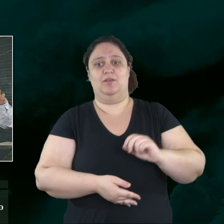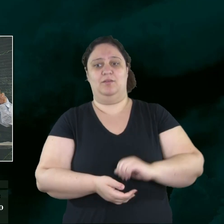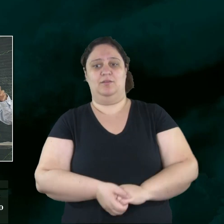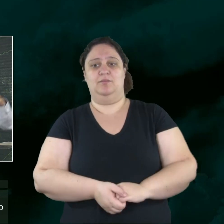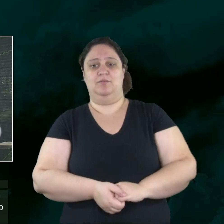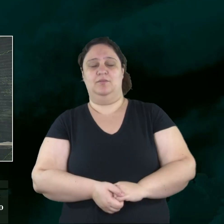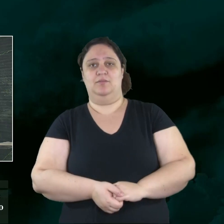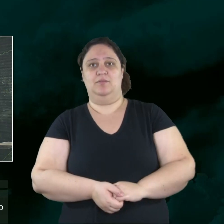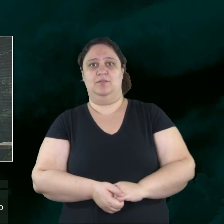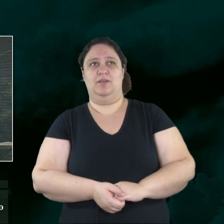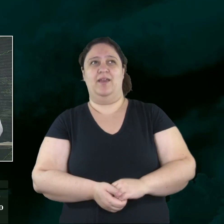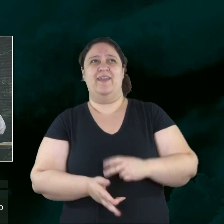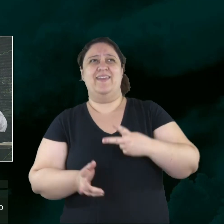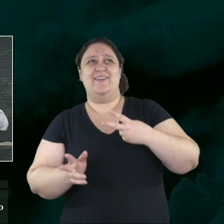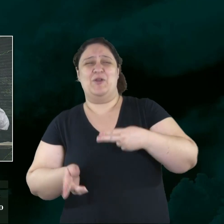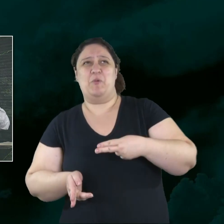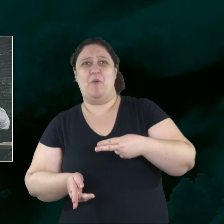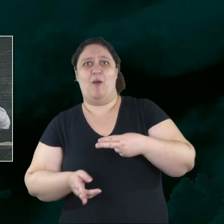são algemas